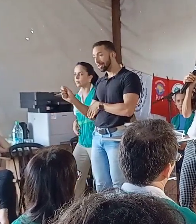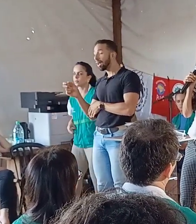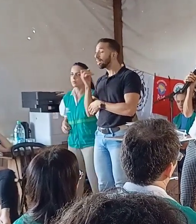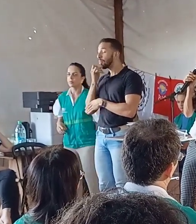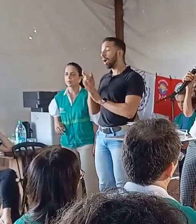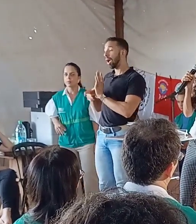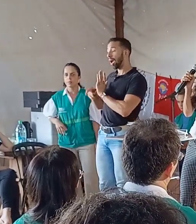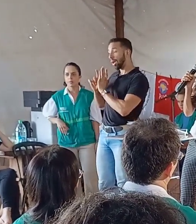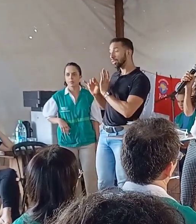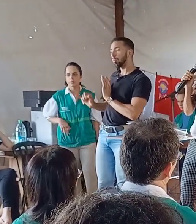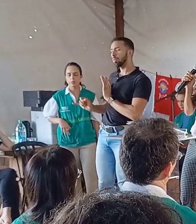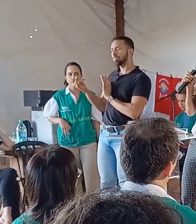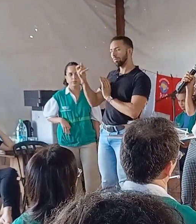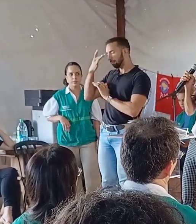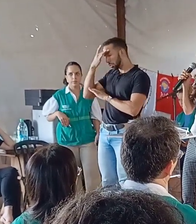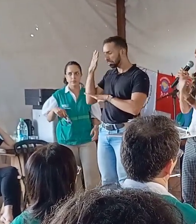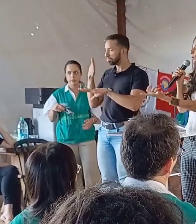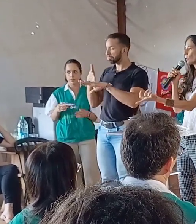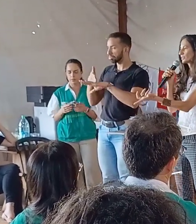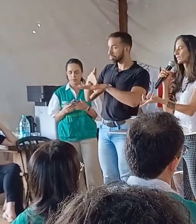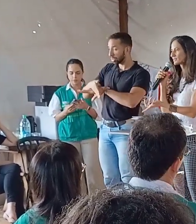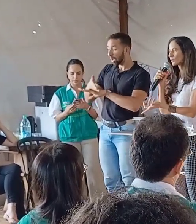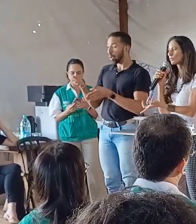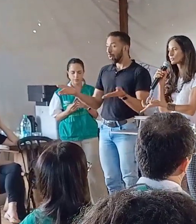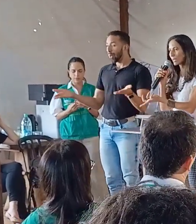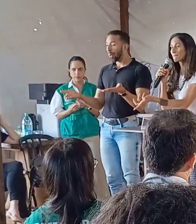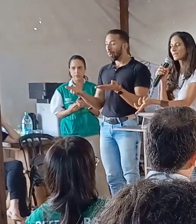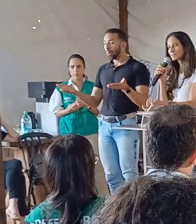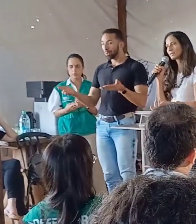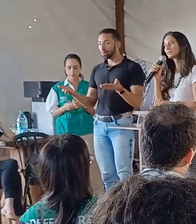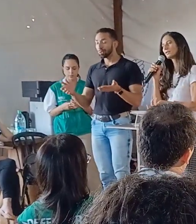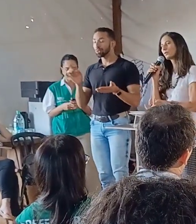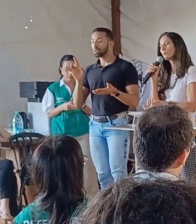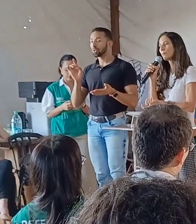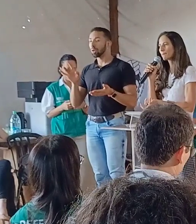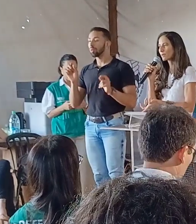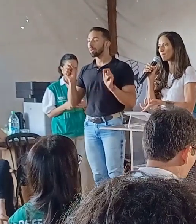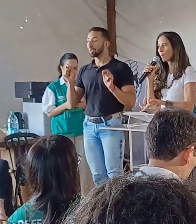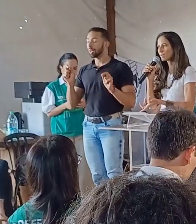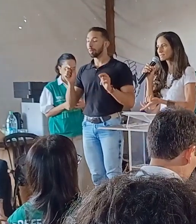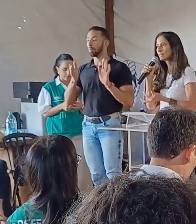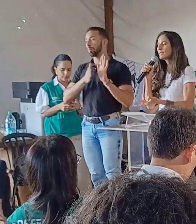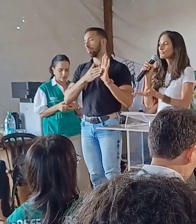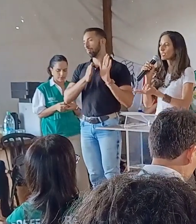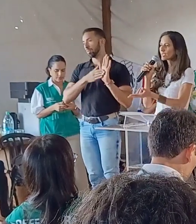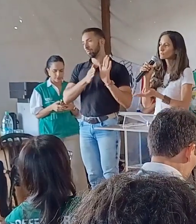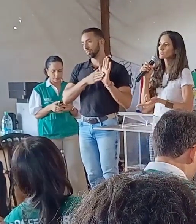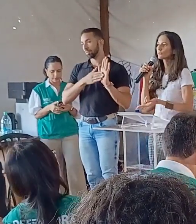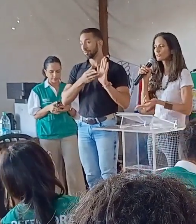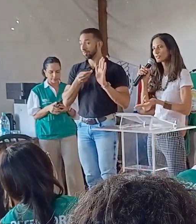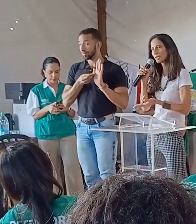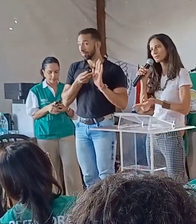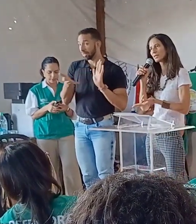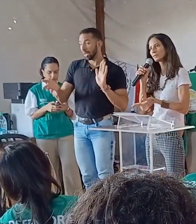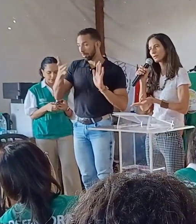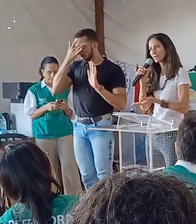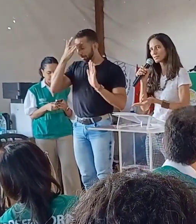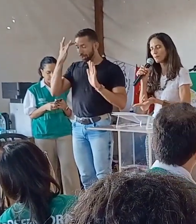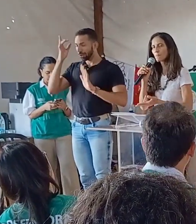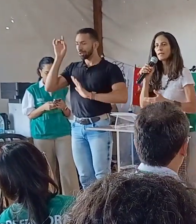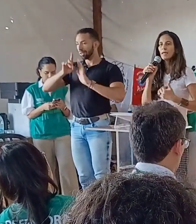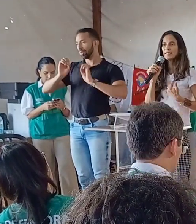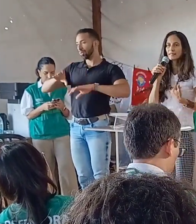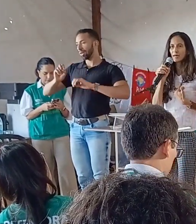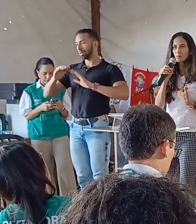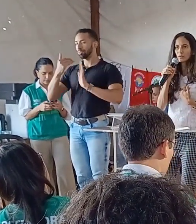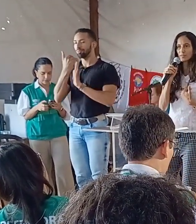era uma oportunidade para um público, hoje está se apresentando como uma proposta de redução dos direitos da